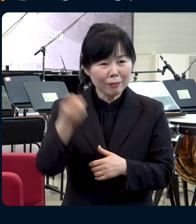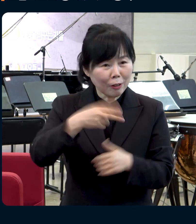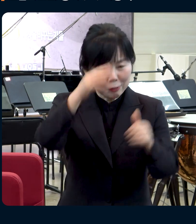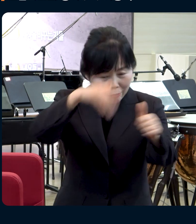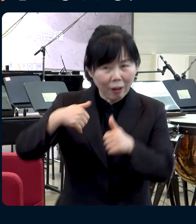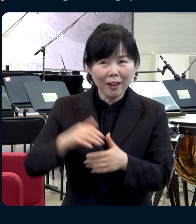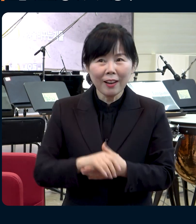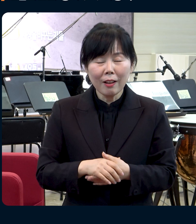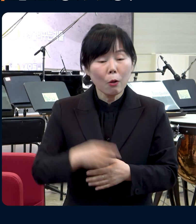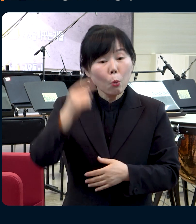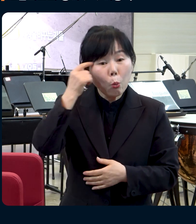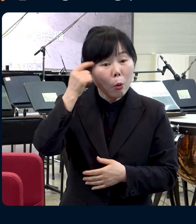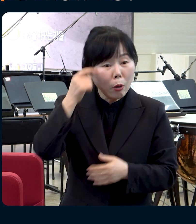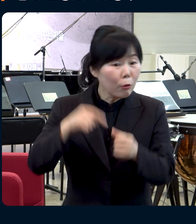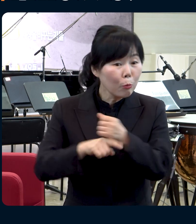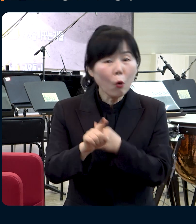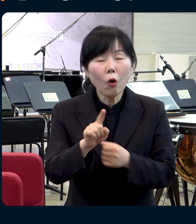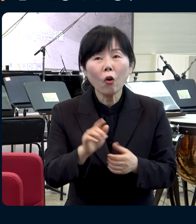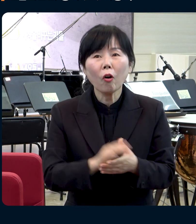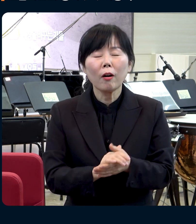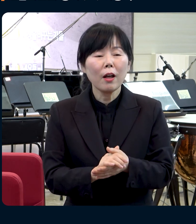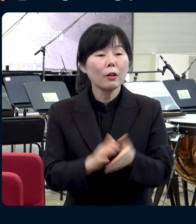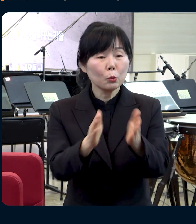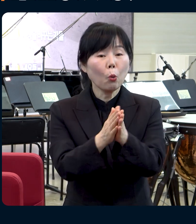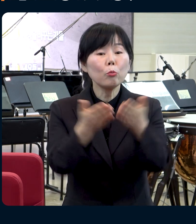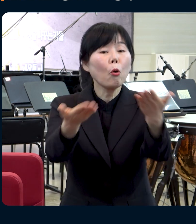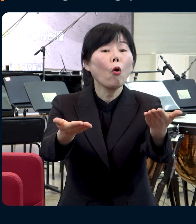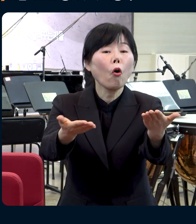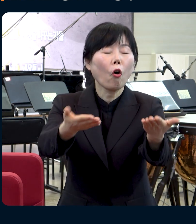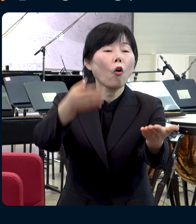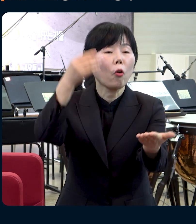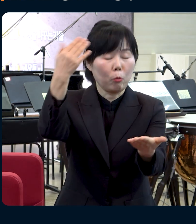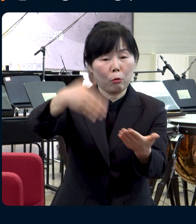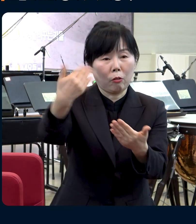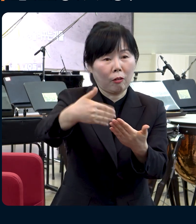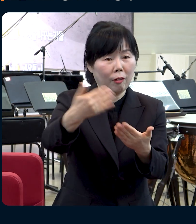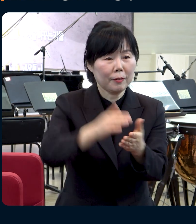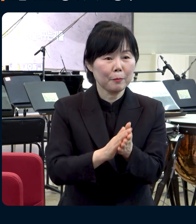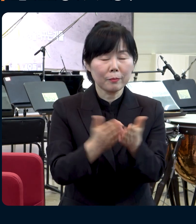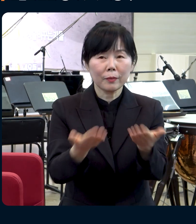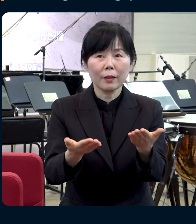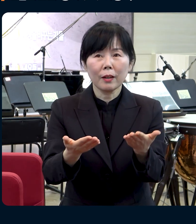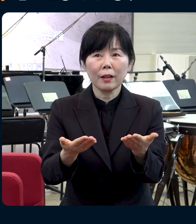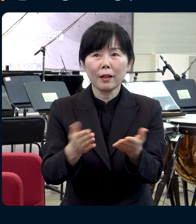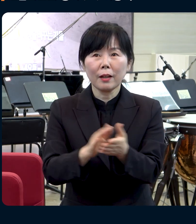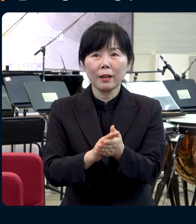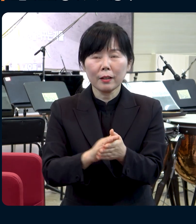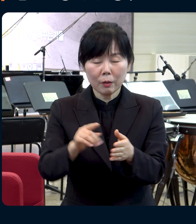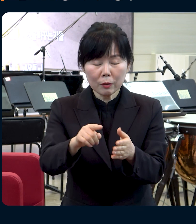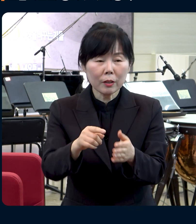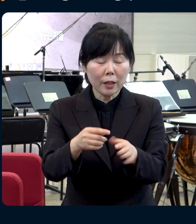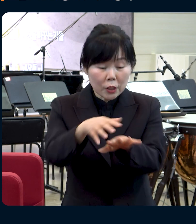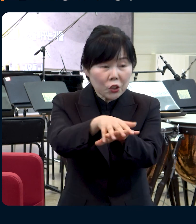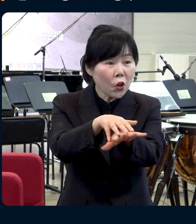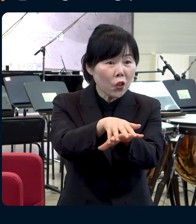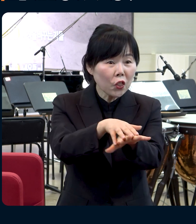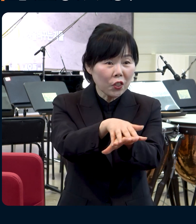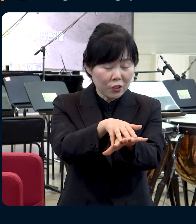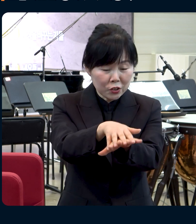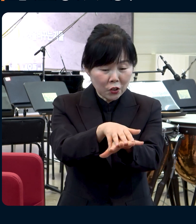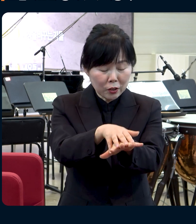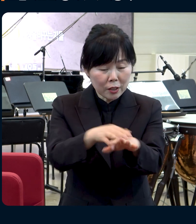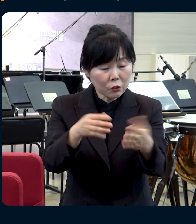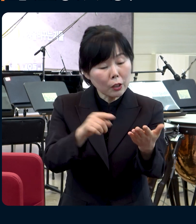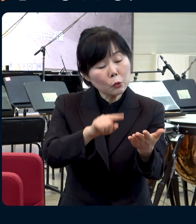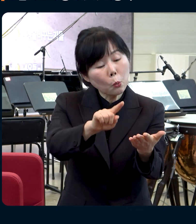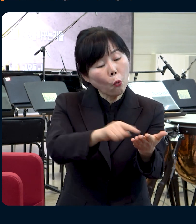왜 그러냐고 했더니 갔더니 저보러 이렇게 손을 내밀래요. 손을 내밀었더니 검은 봉에다가 앞에다 무슨 면 같은 거, 흰 헝겊을 이렇게